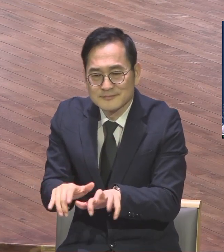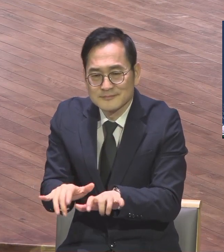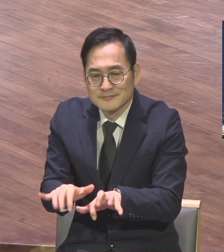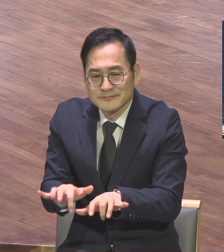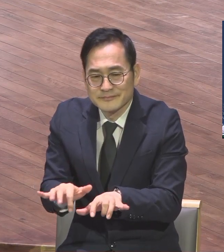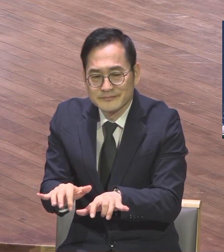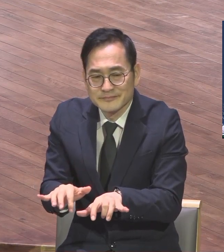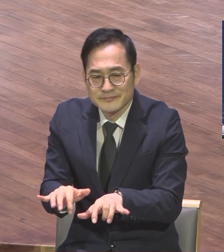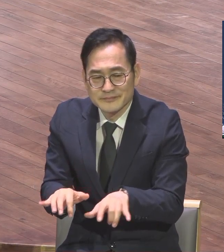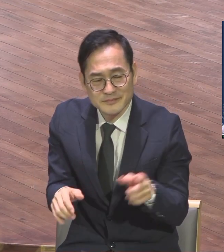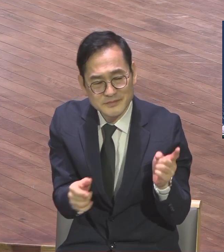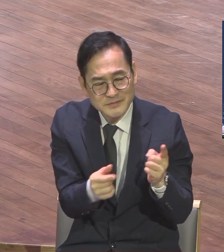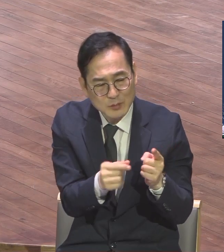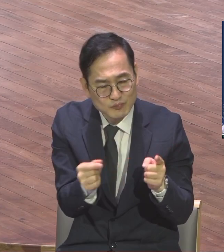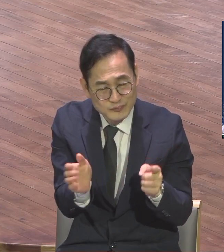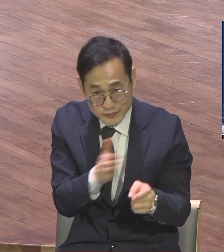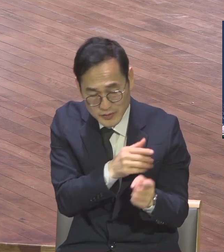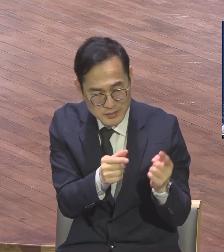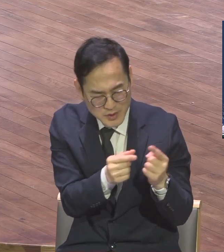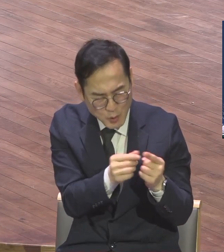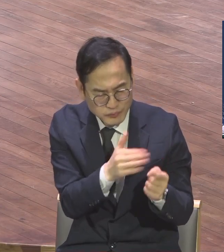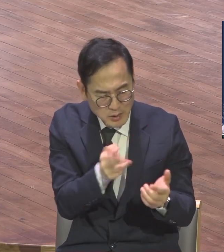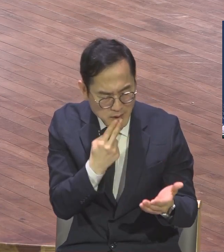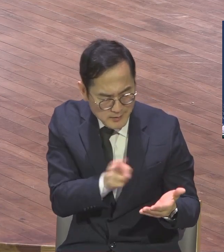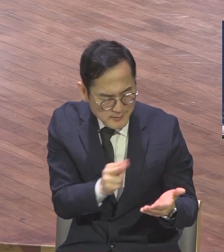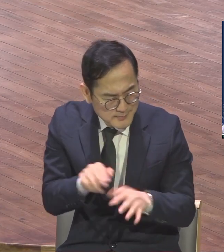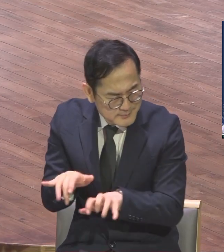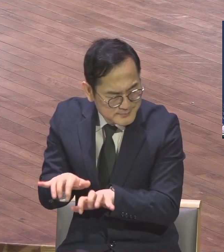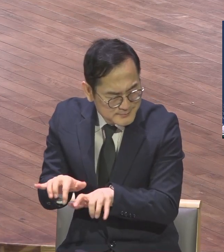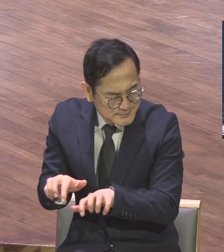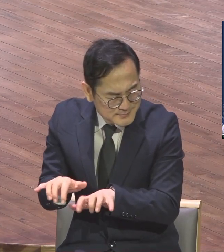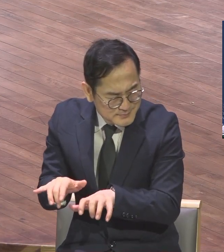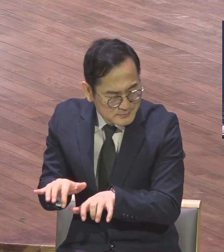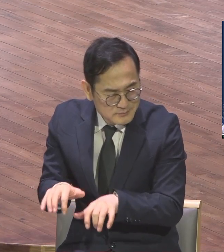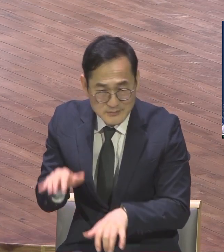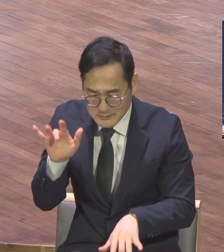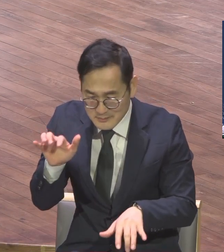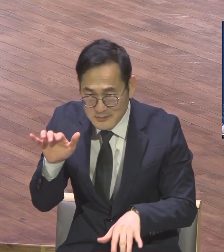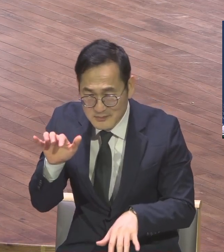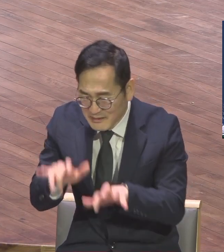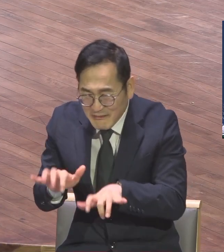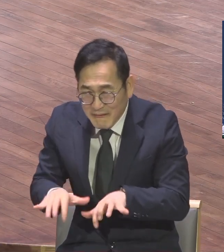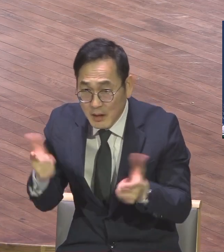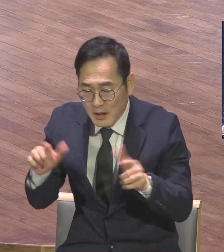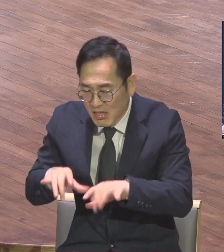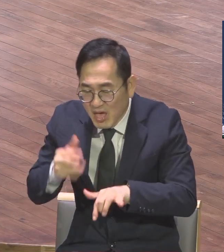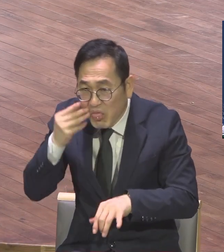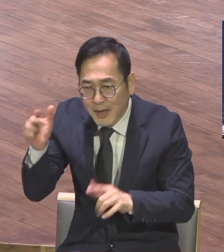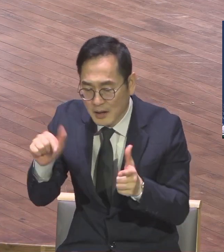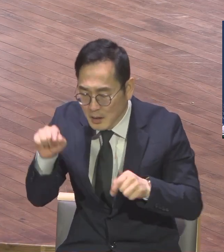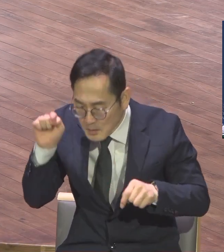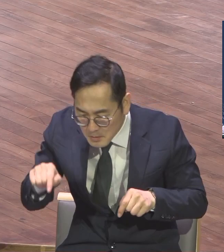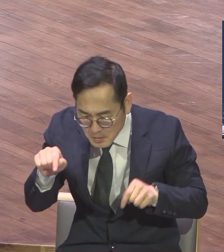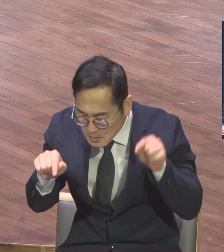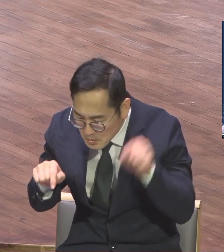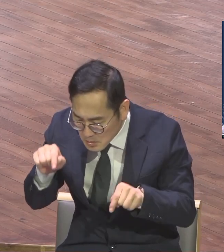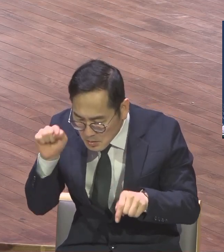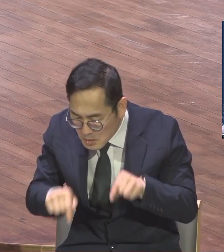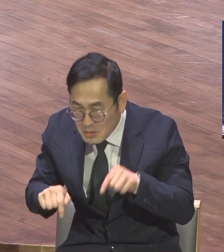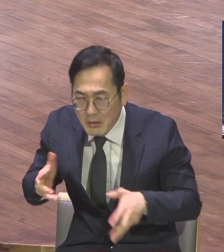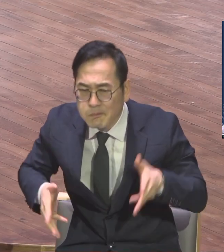첫 페이지부터 마지막 페이지까지. 제가 타이핑을 그렇게 잘하지 못해요. 독수리 타법입니다.